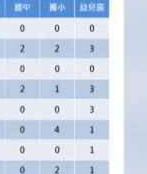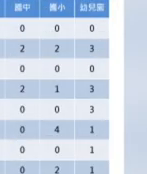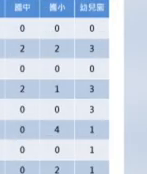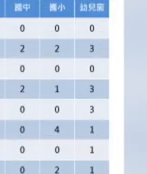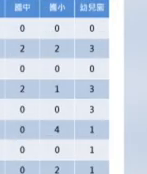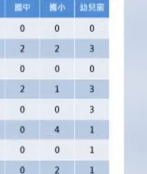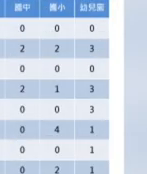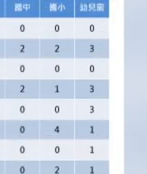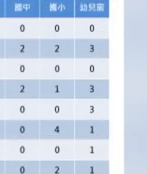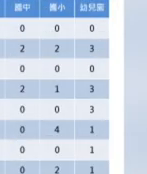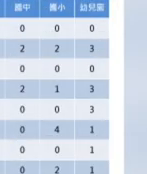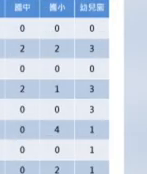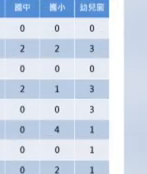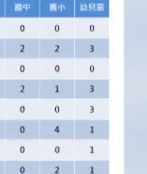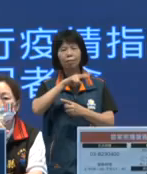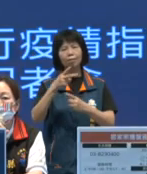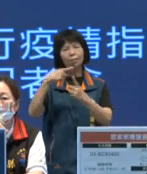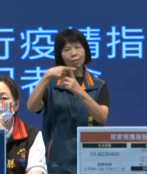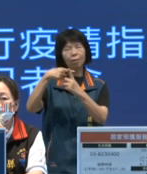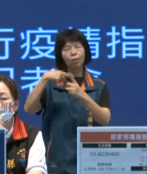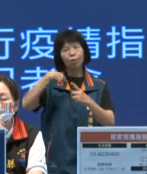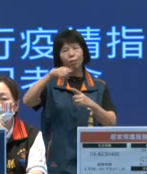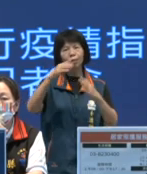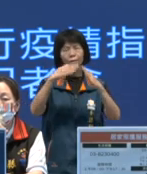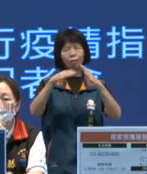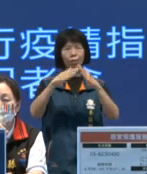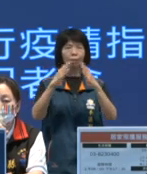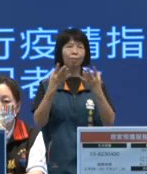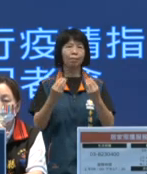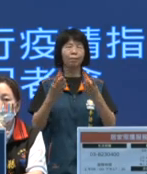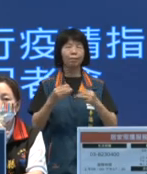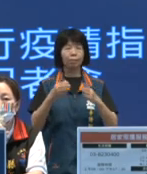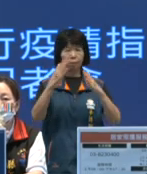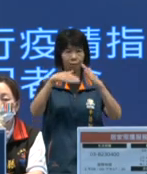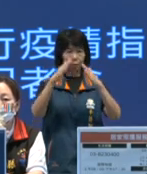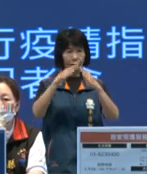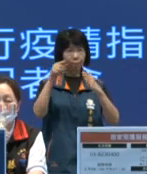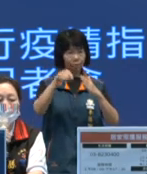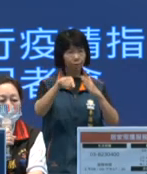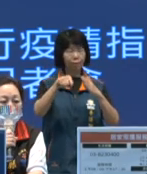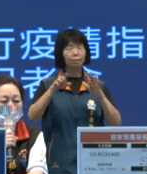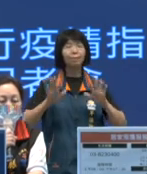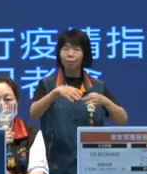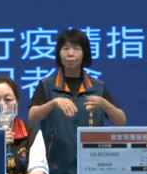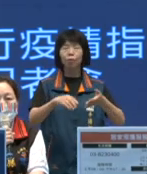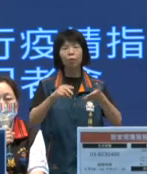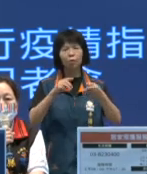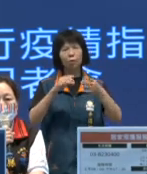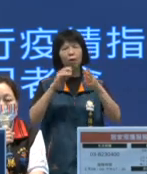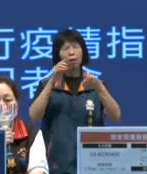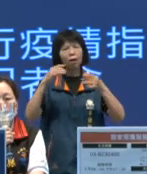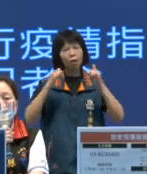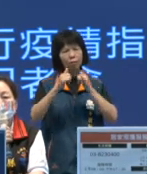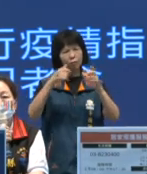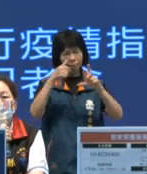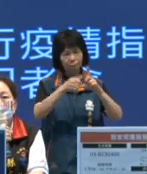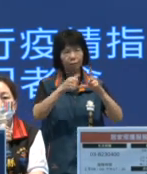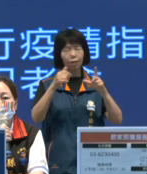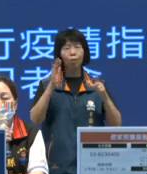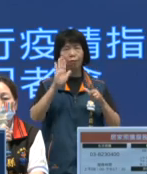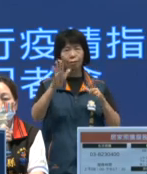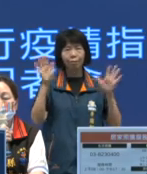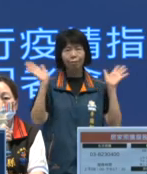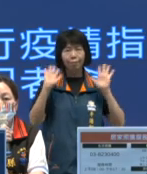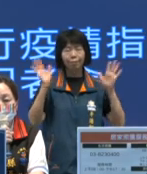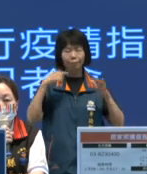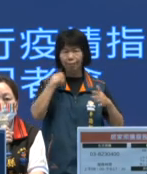了4126例，而其中花莲县呢也新增了138例的确诊个案。花莲县政府在下午3点也召开记